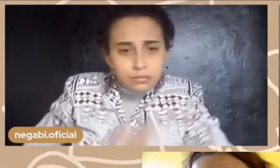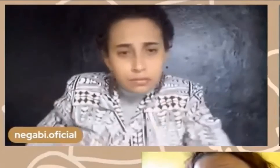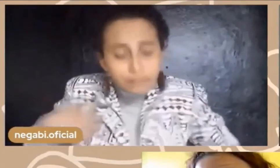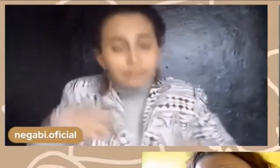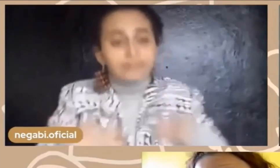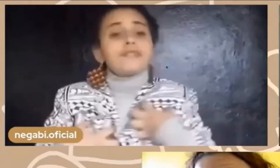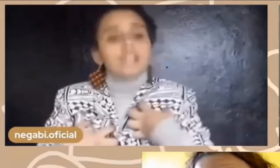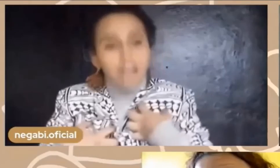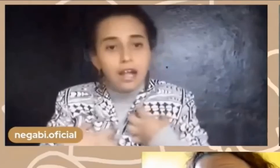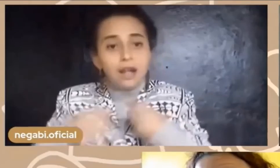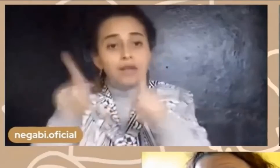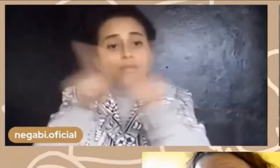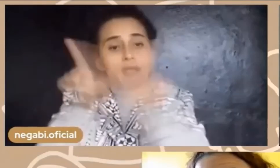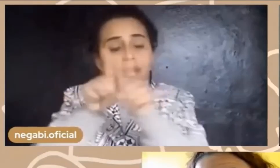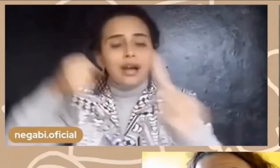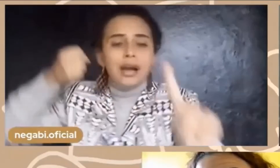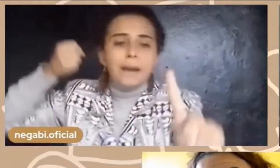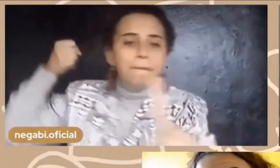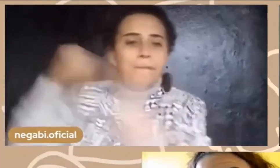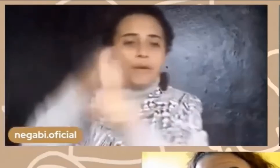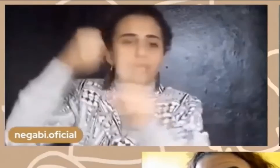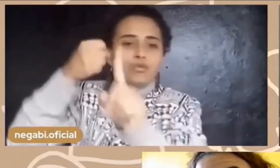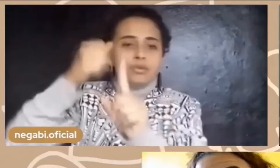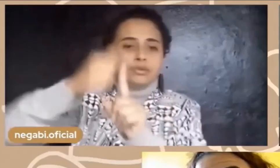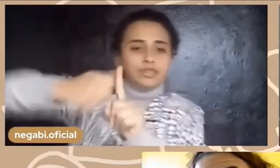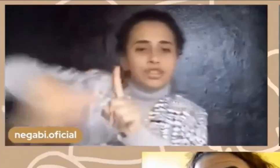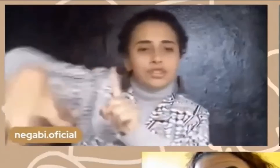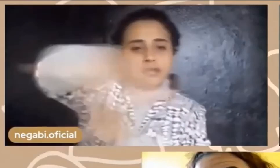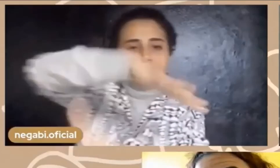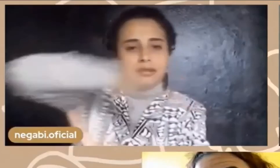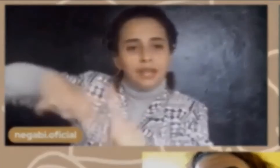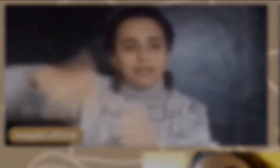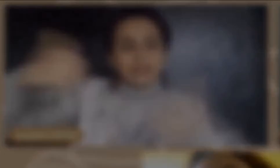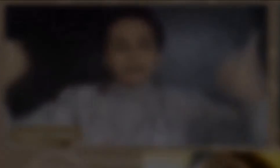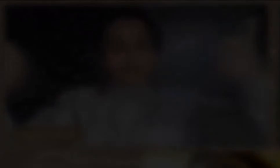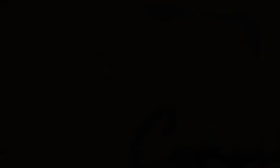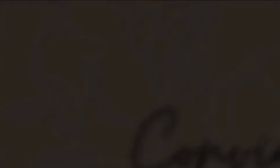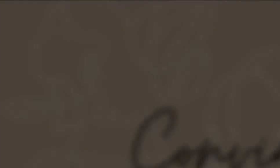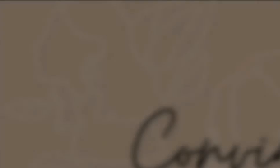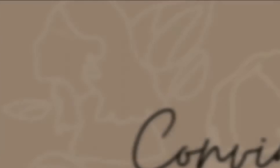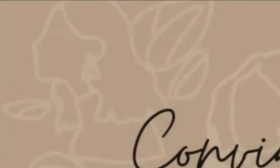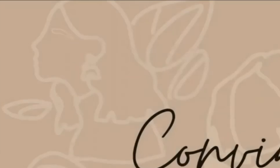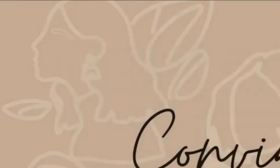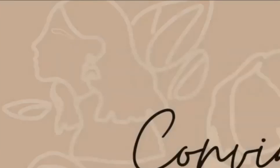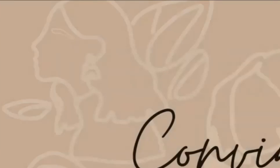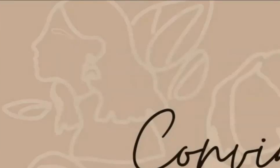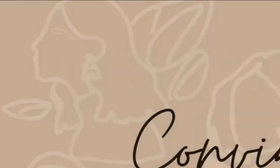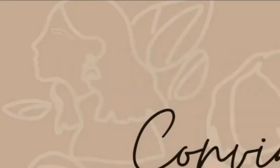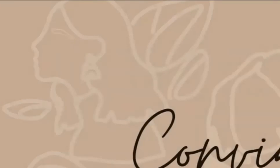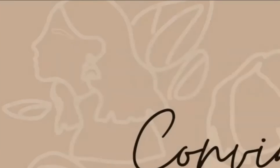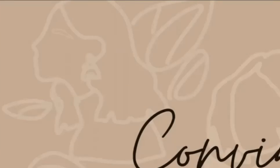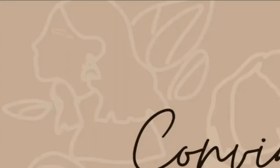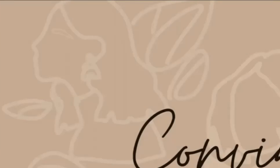me afeta e que me angustia também, de certa forma, porque eu quero falar sobre essa questão da violência.